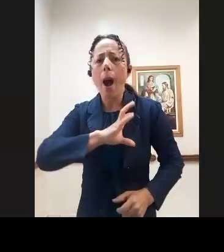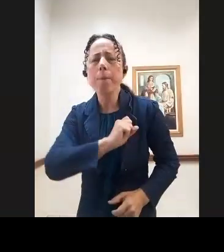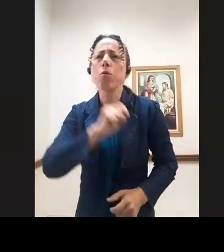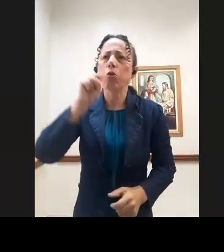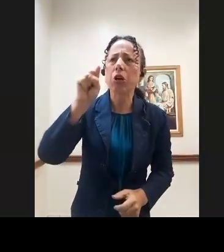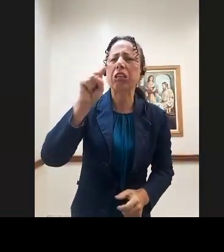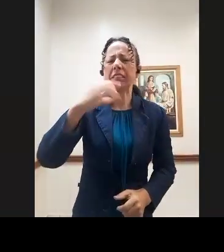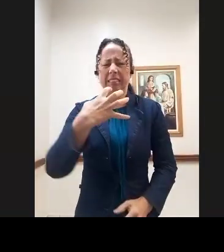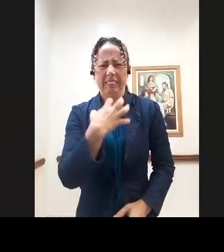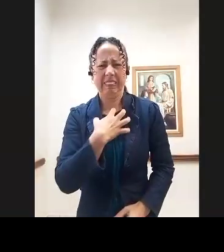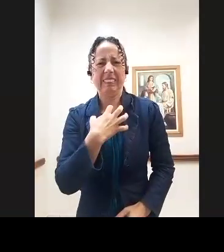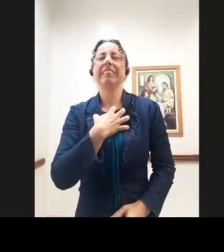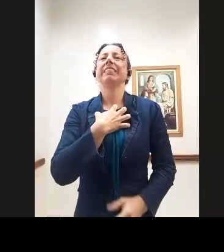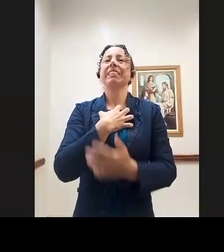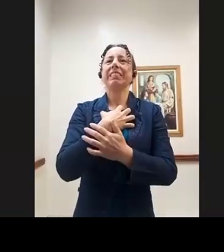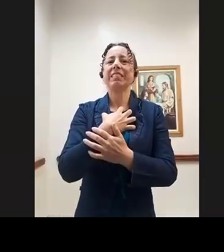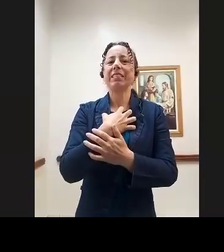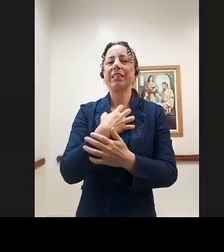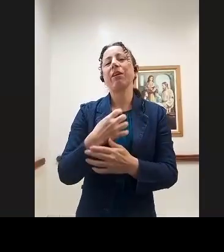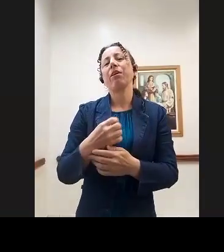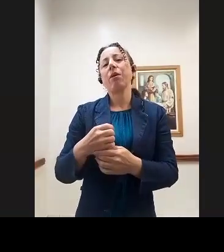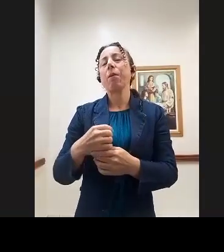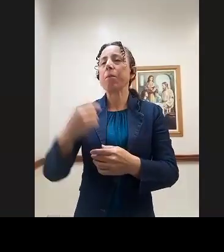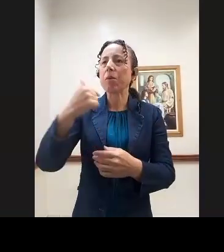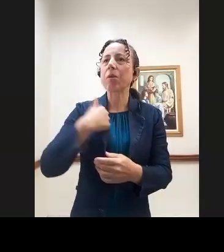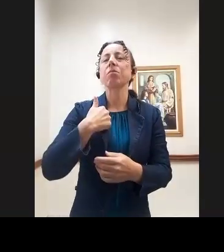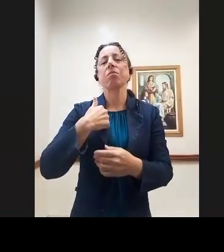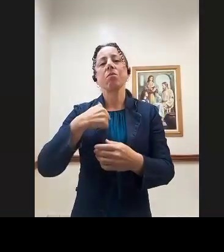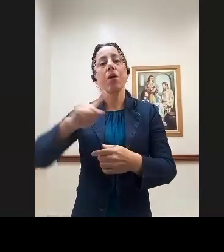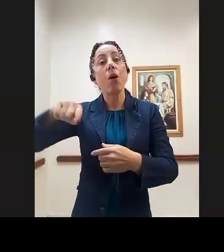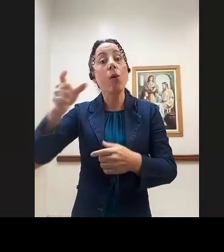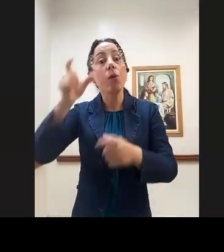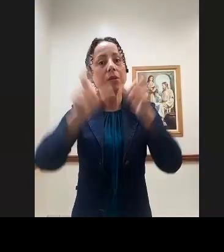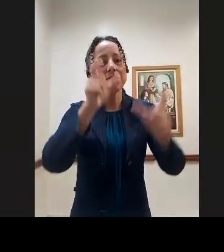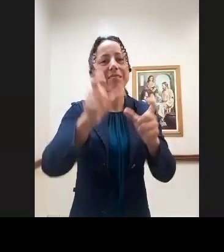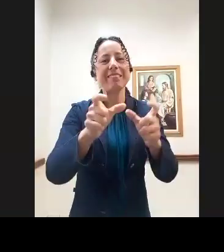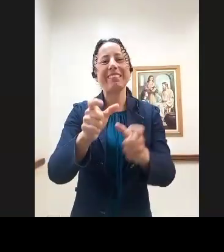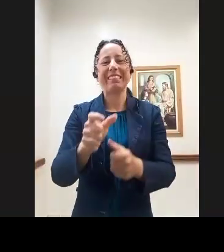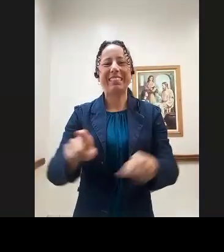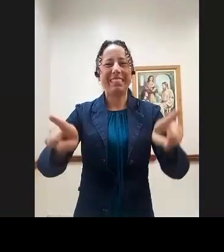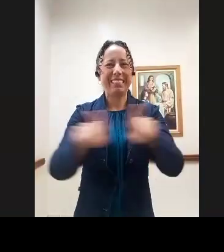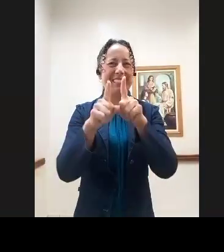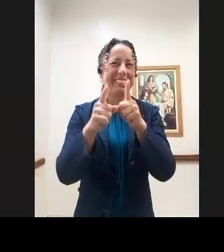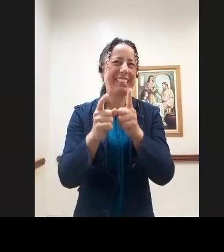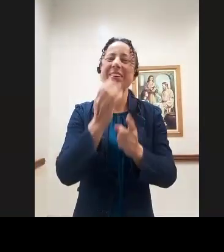poder sentir isso para mim também. Eu também gosto muito de azul,